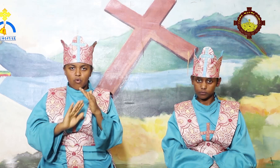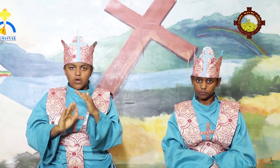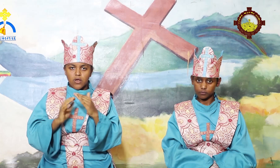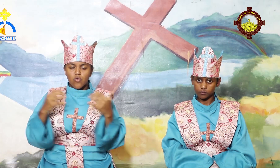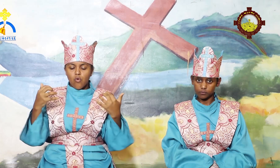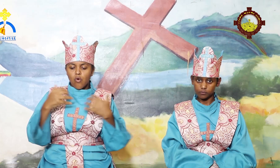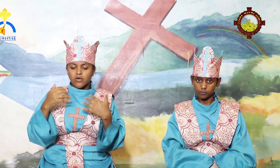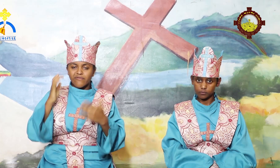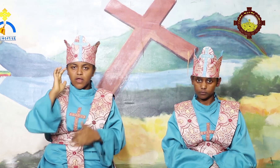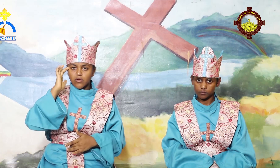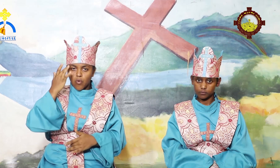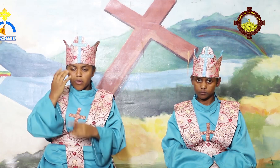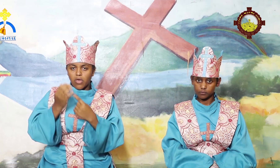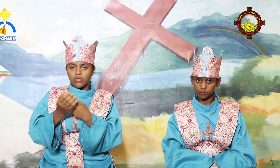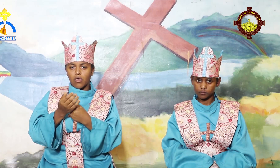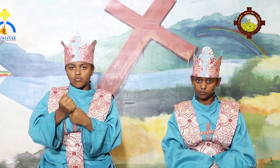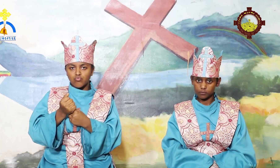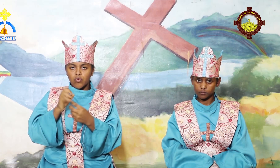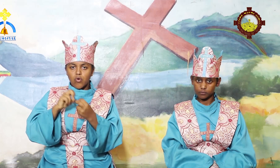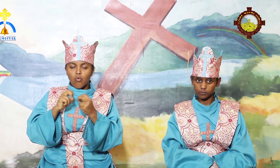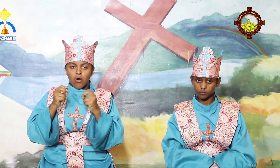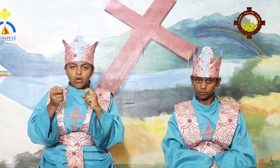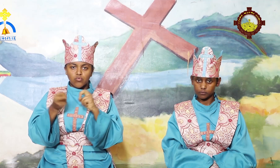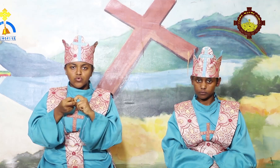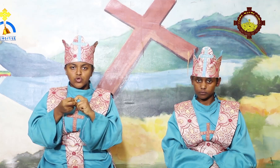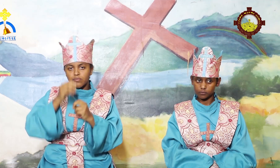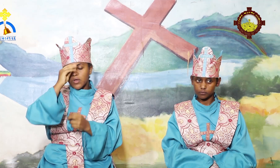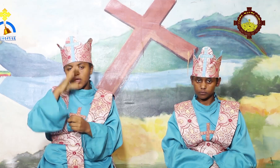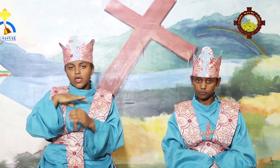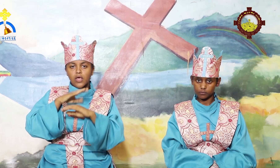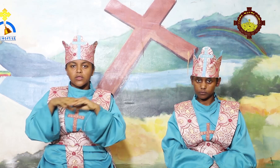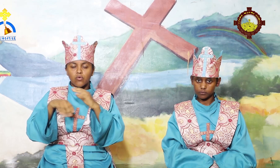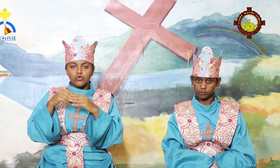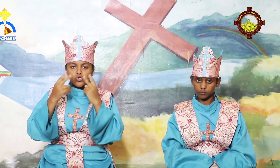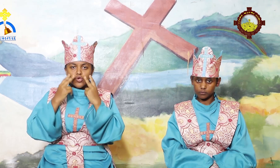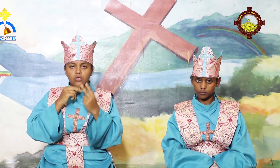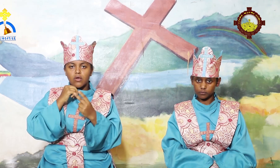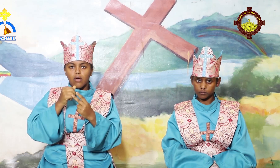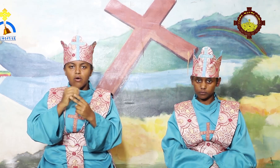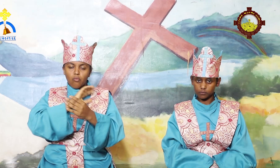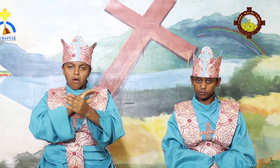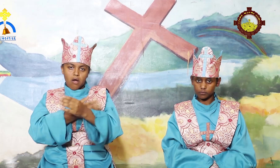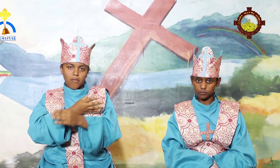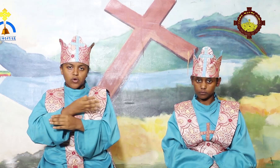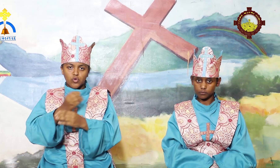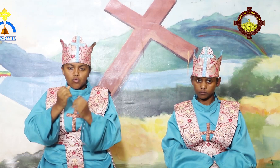ዘመን በወለደው አሰቃቂ ደዌ የተያዙ ወገኖችም የሰው እጅ ሳያዩ